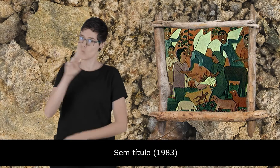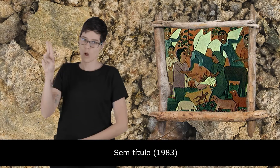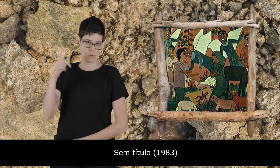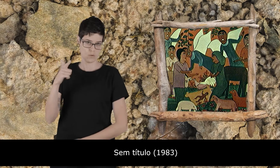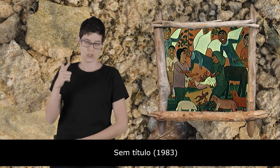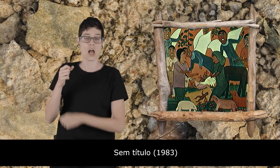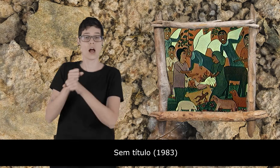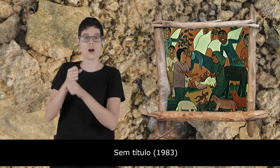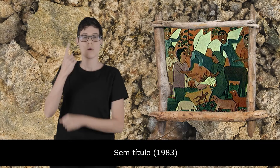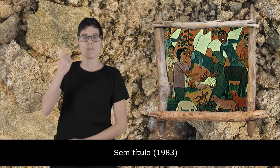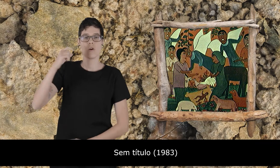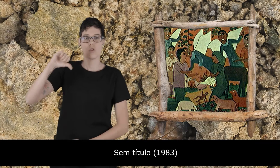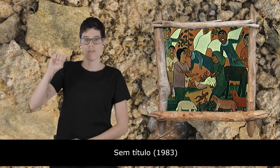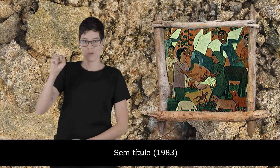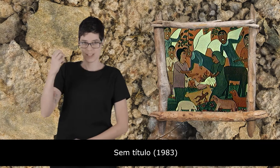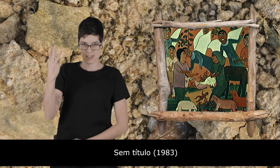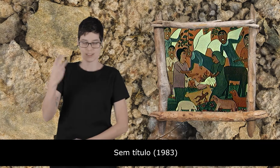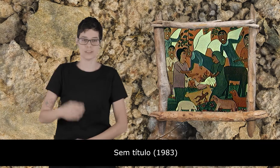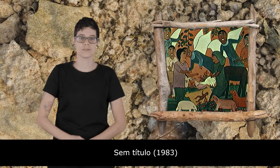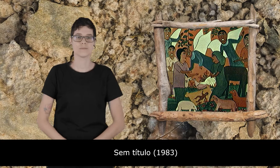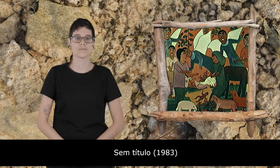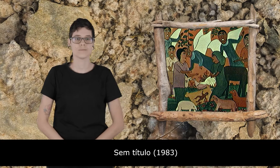Sem Título, 1983.